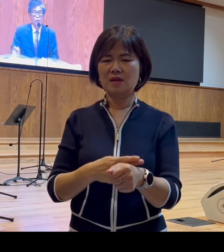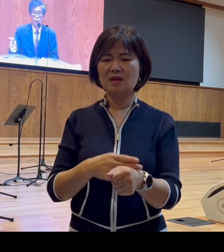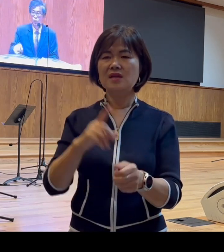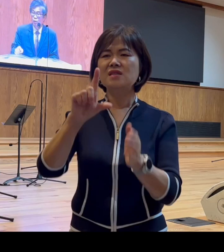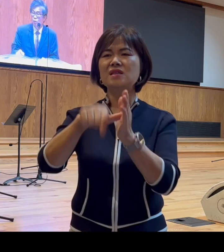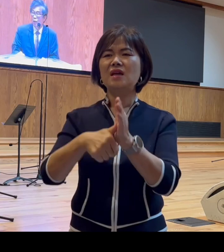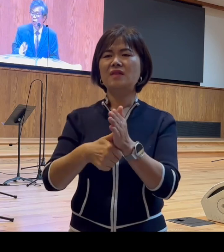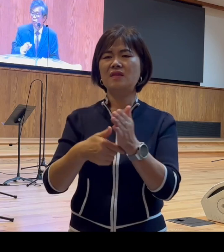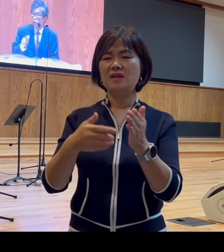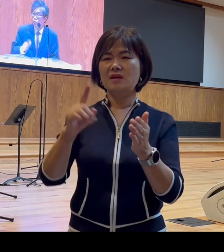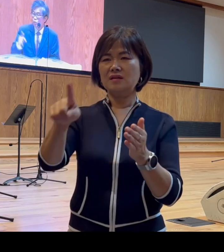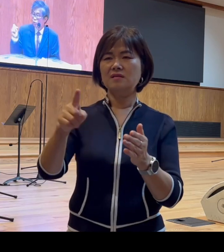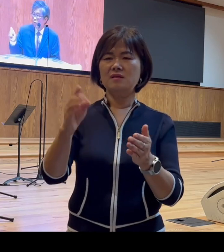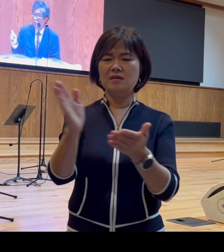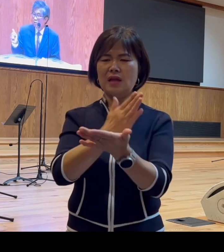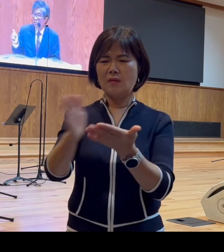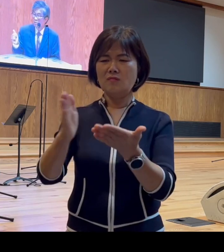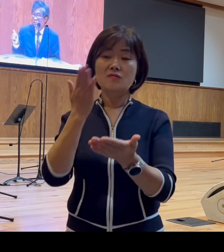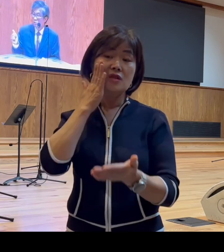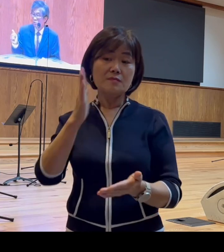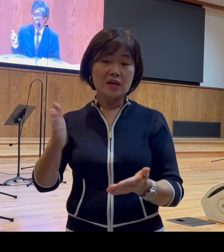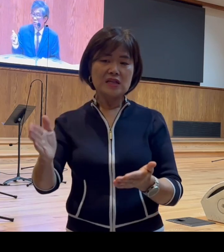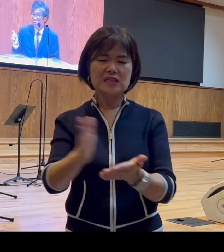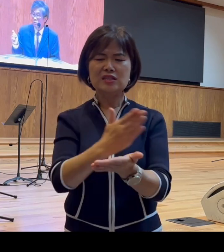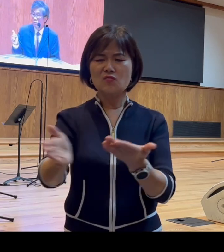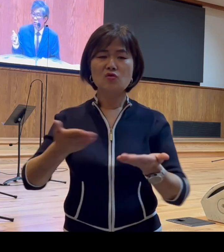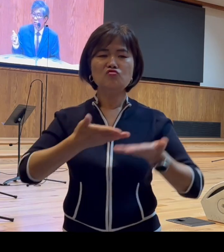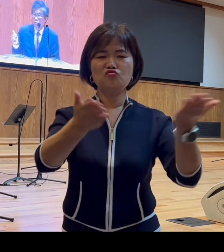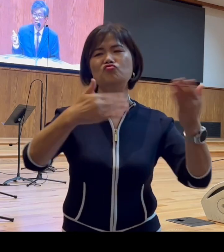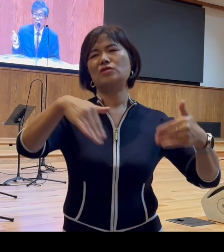짬을 내서 그 집에 와서 낙엽을 치워주고 갔다는 거 아니에요.